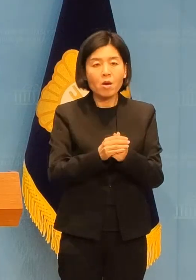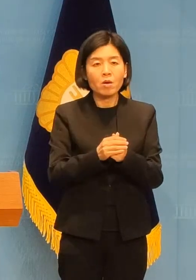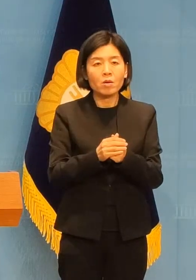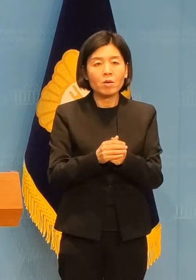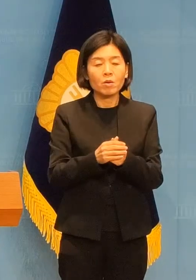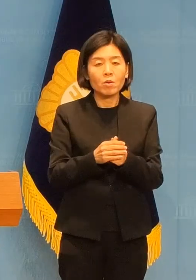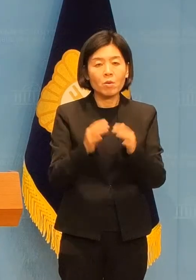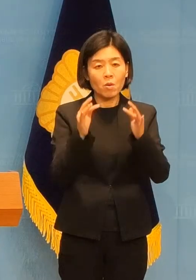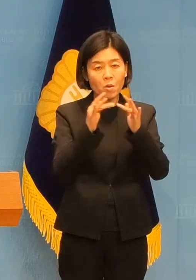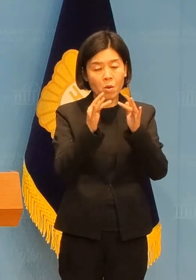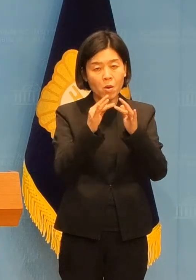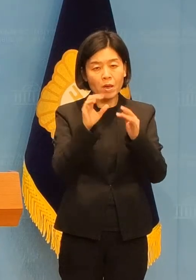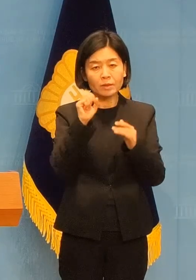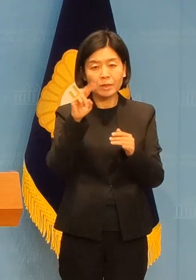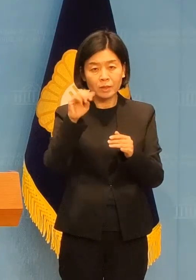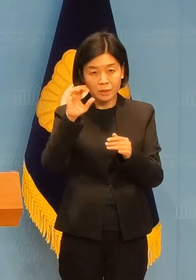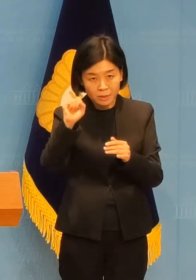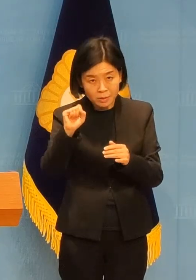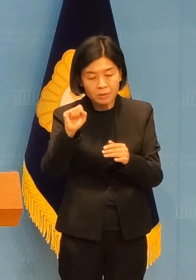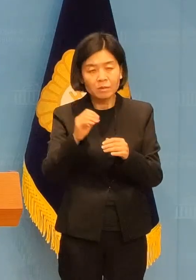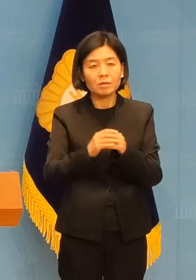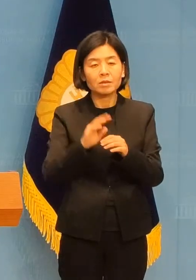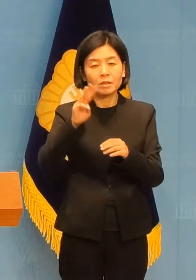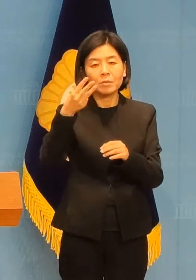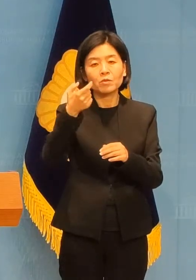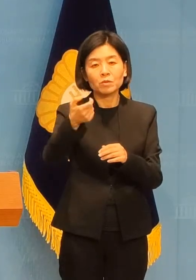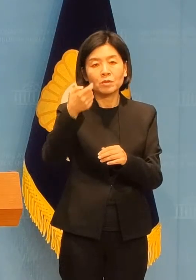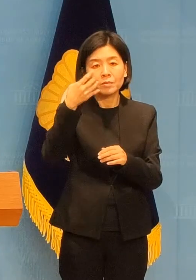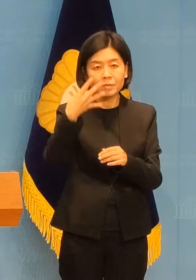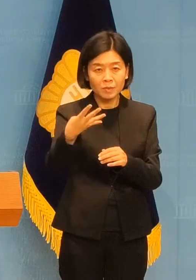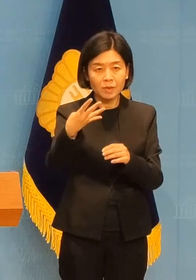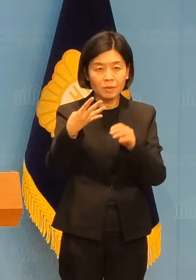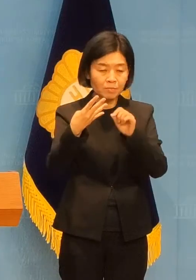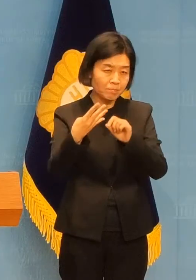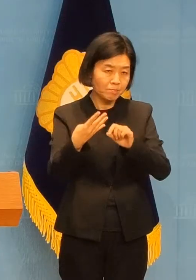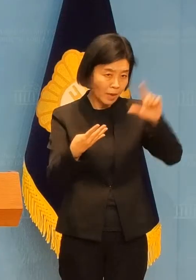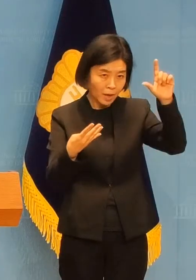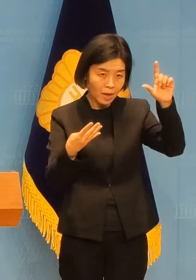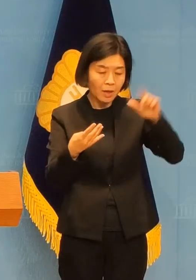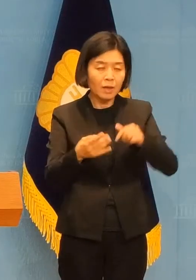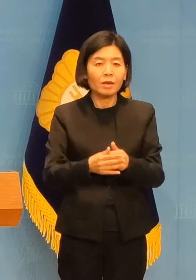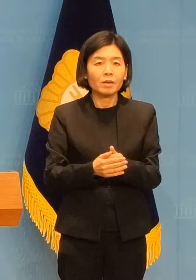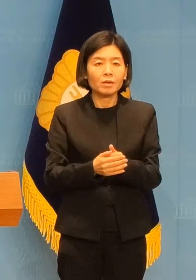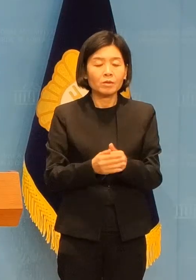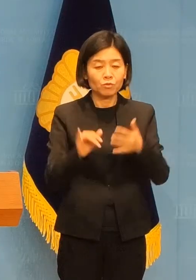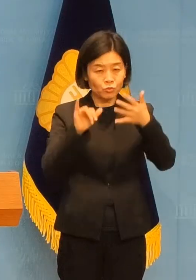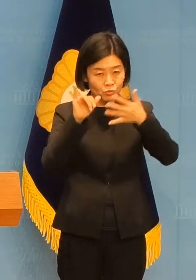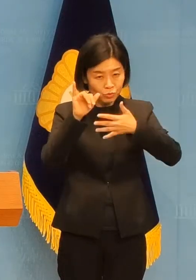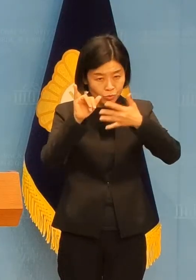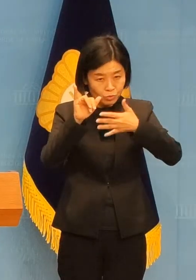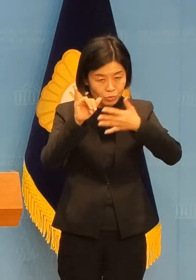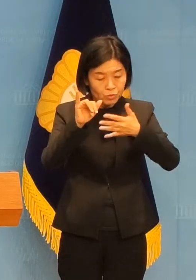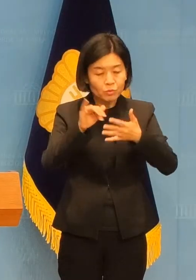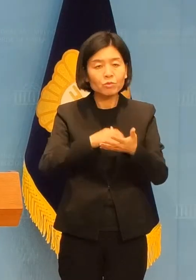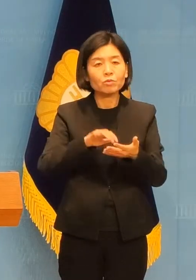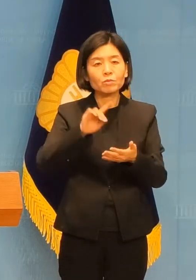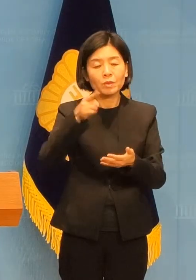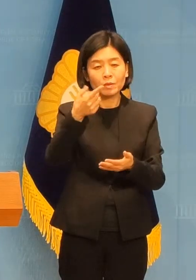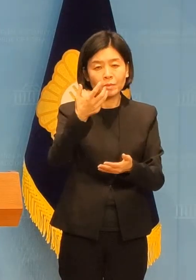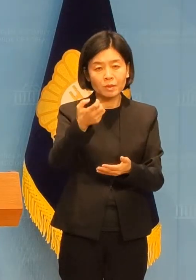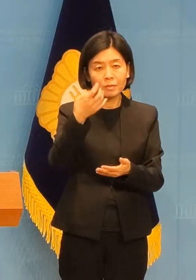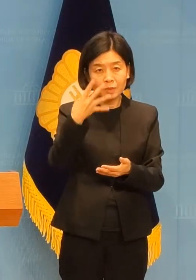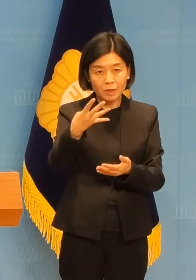온라인 커뮤니티가 364건으로 가장 많이 제보되었고 유튜브는